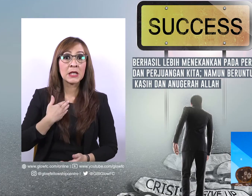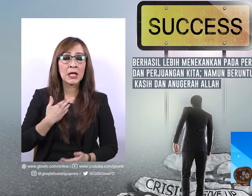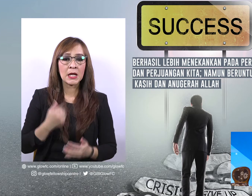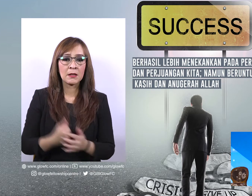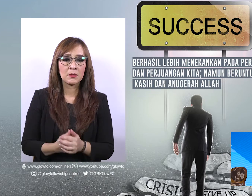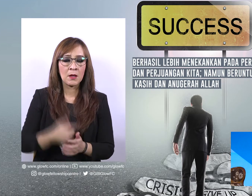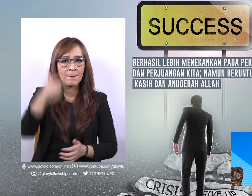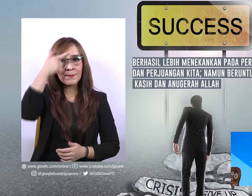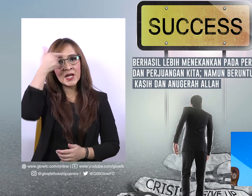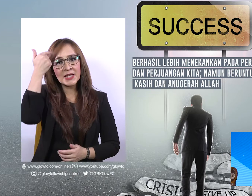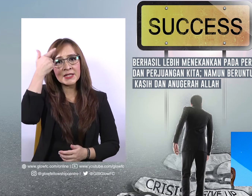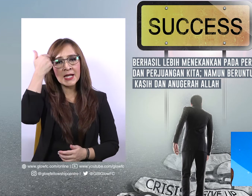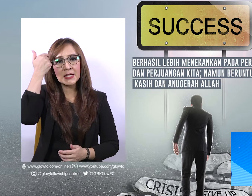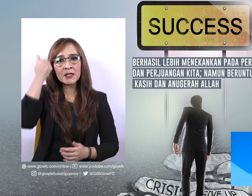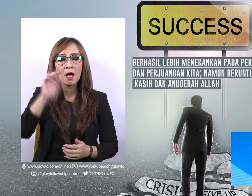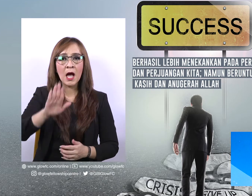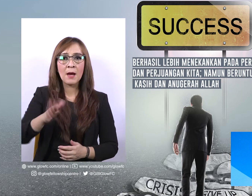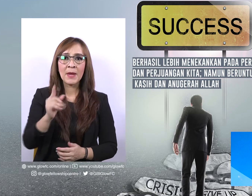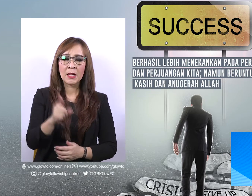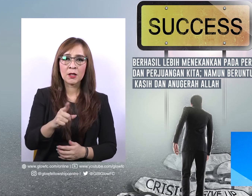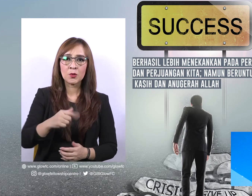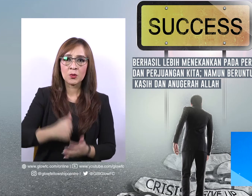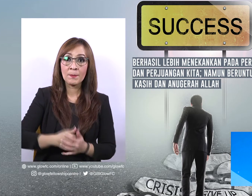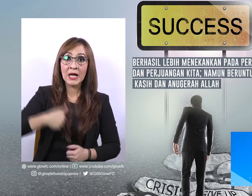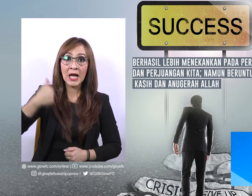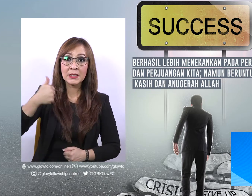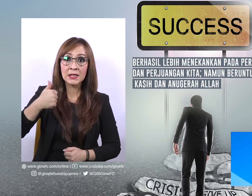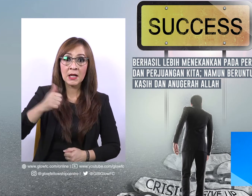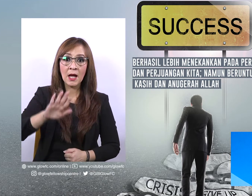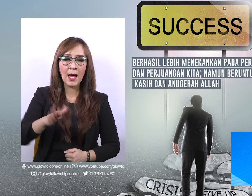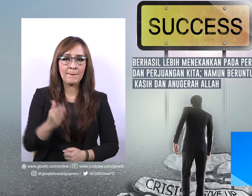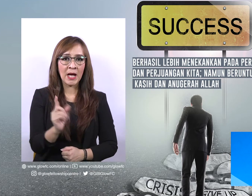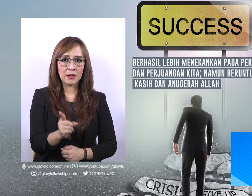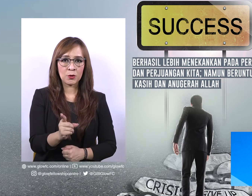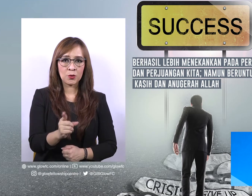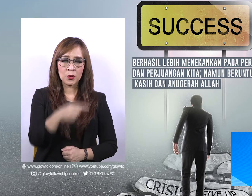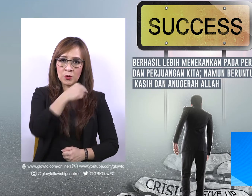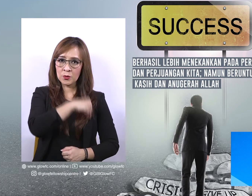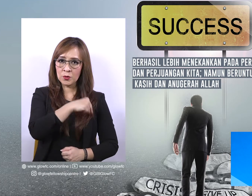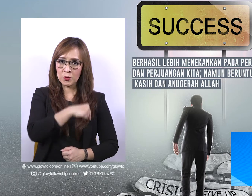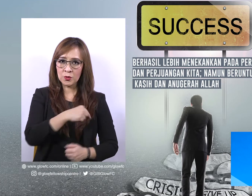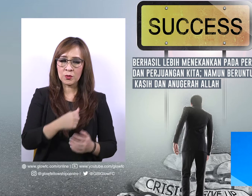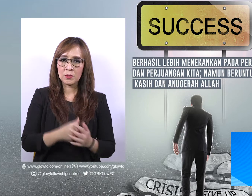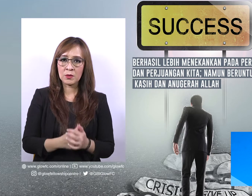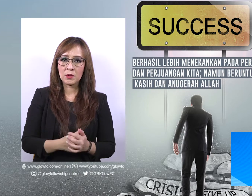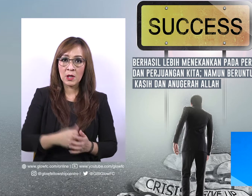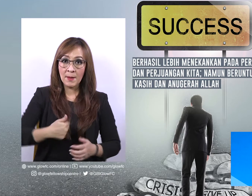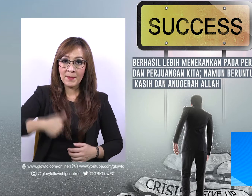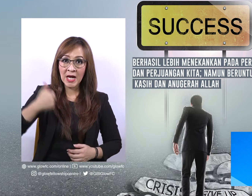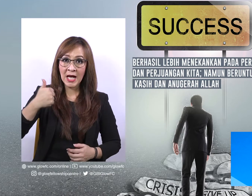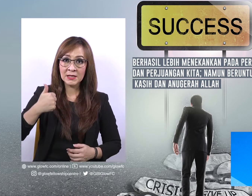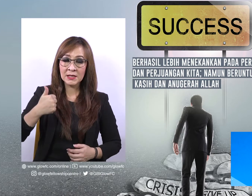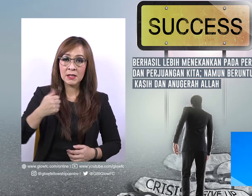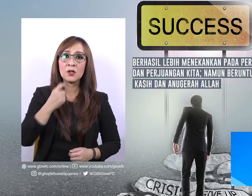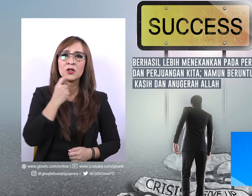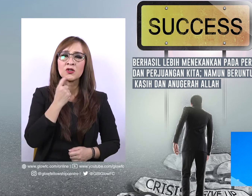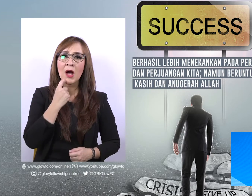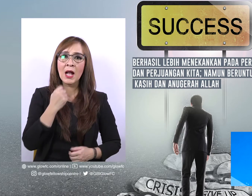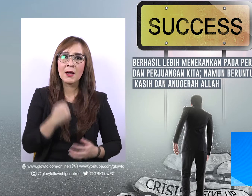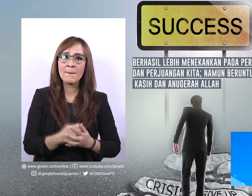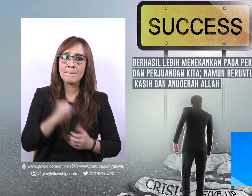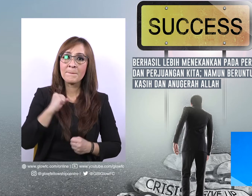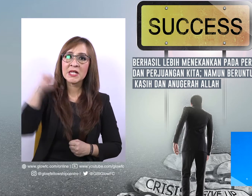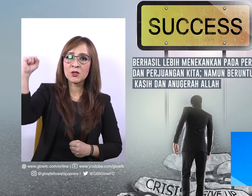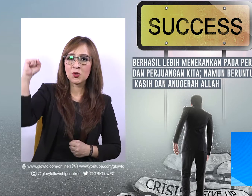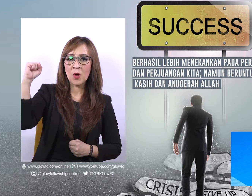pelajari Apa itu berhasil dan apa itu beruntung Hai berhasil lebih menekankan pada persiapan dan perjuangan